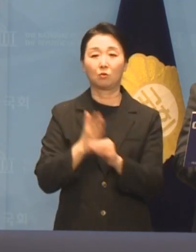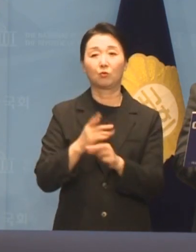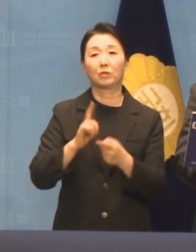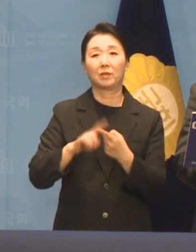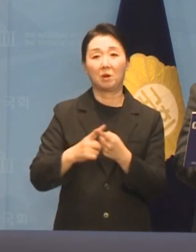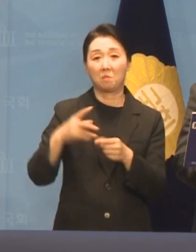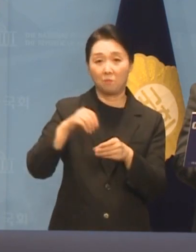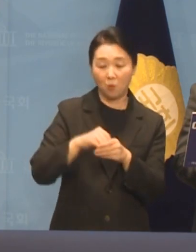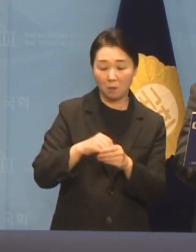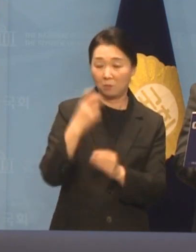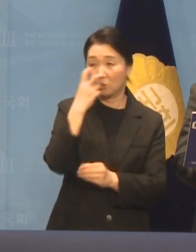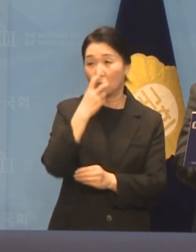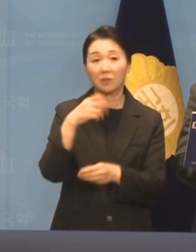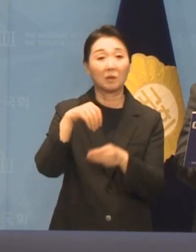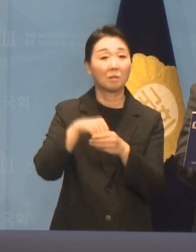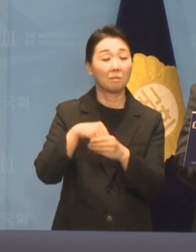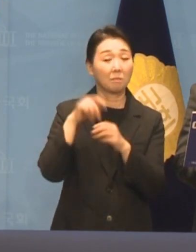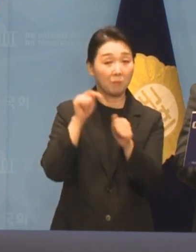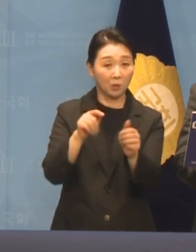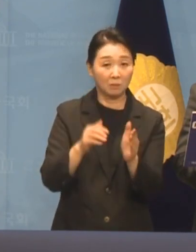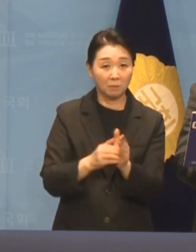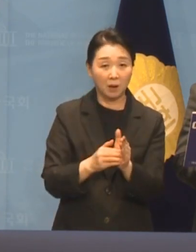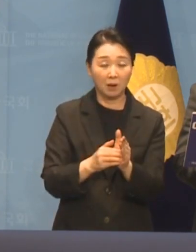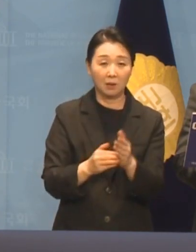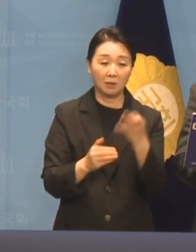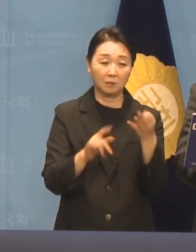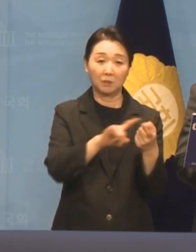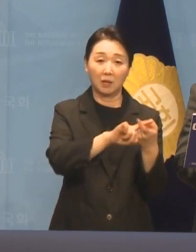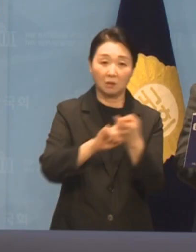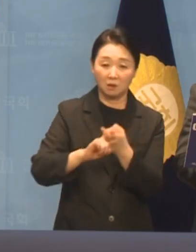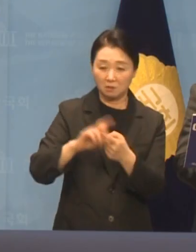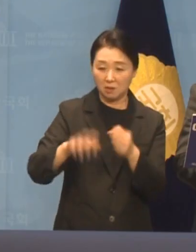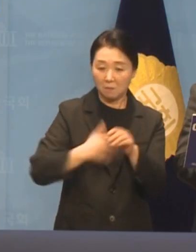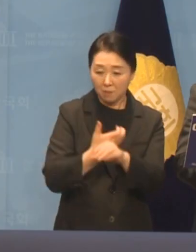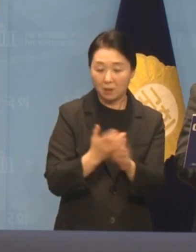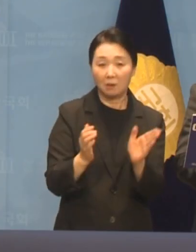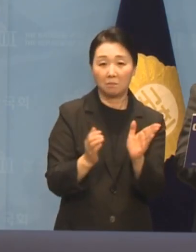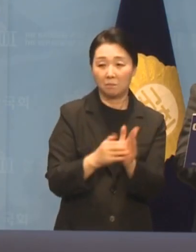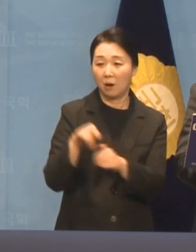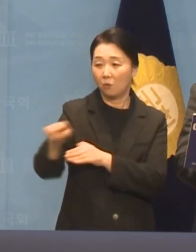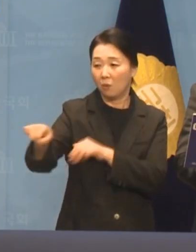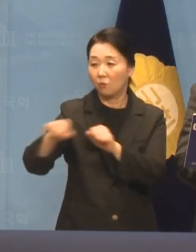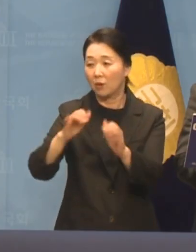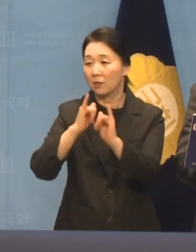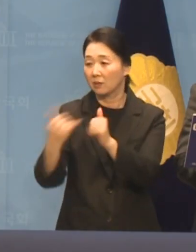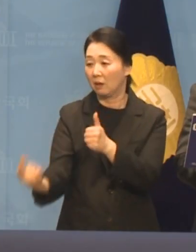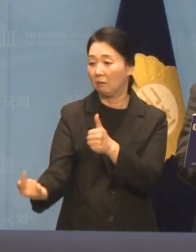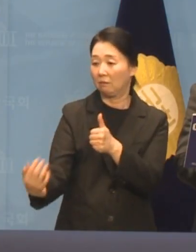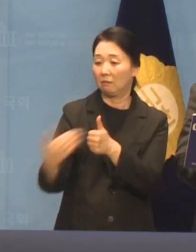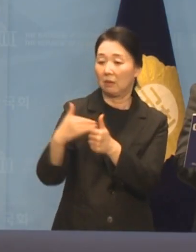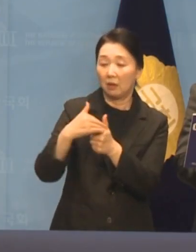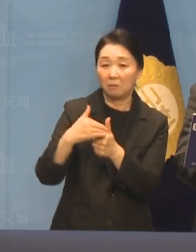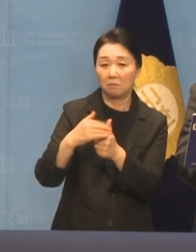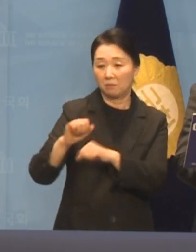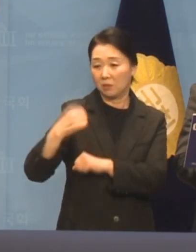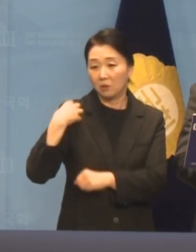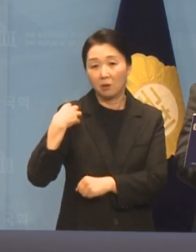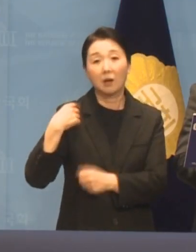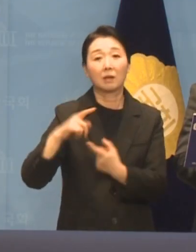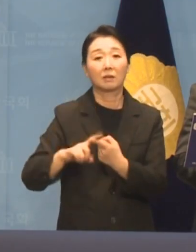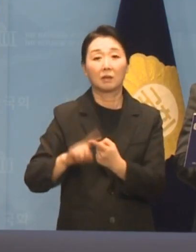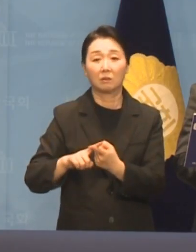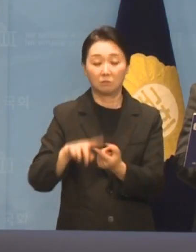조사하도록 명시했고 14연대 반란과 외부 행위자들의 개입 범위와 역할이라는